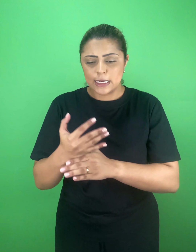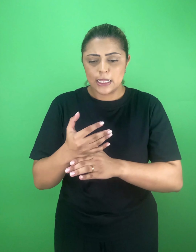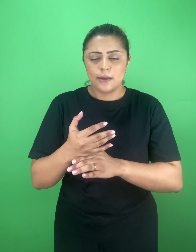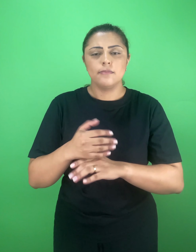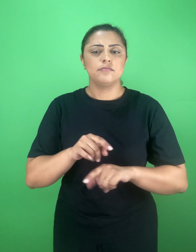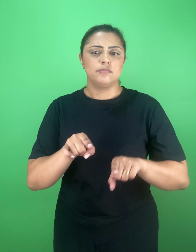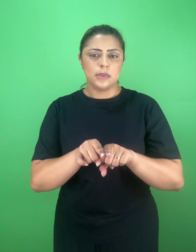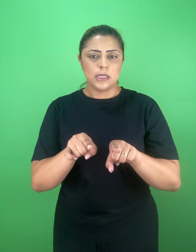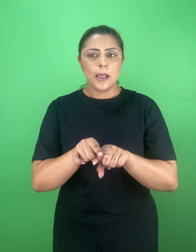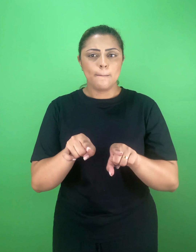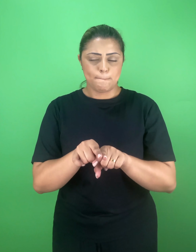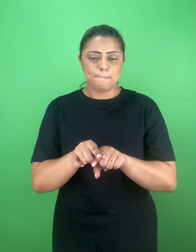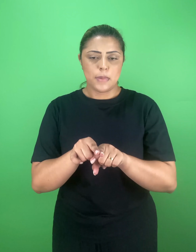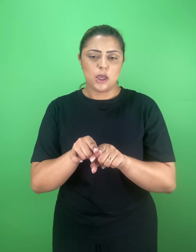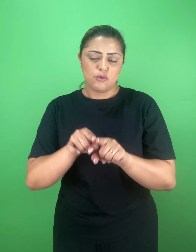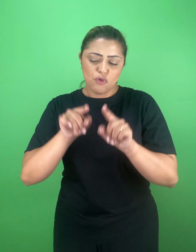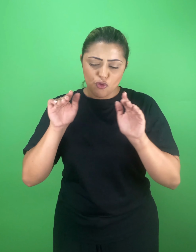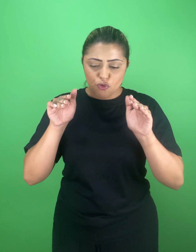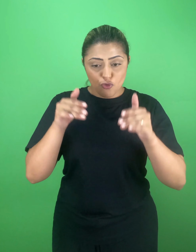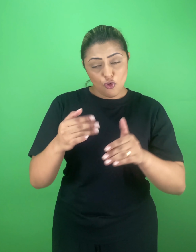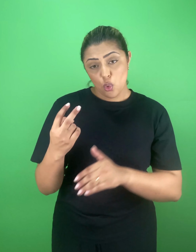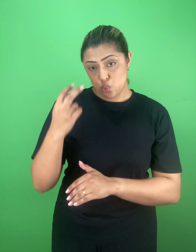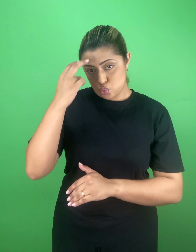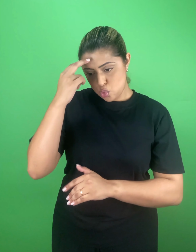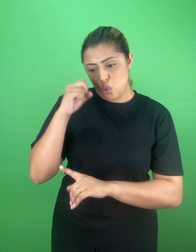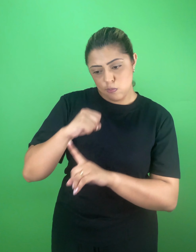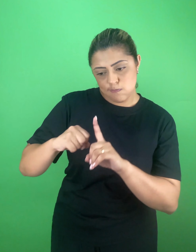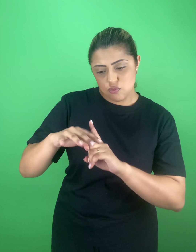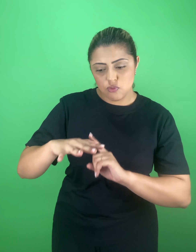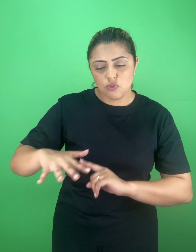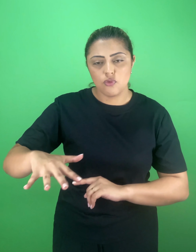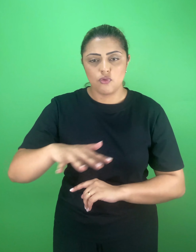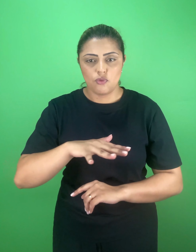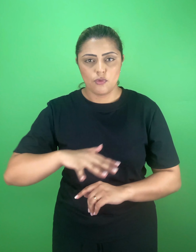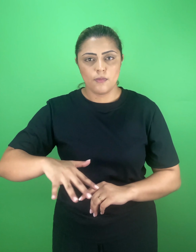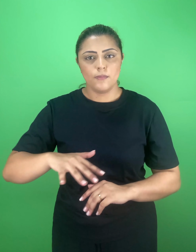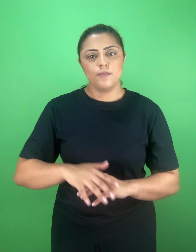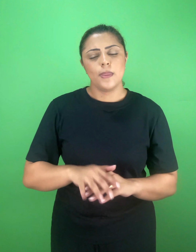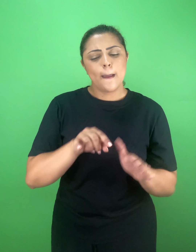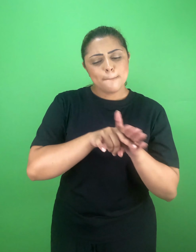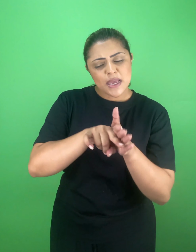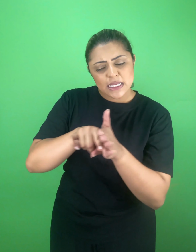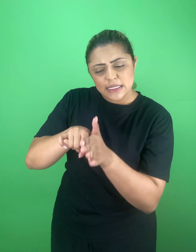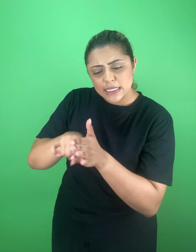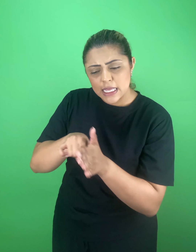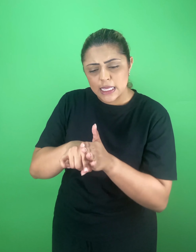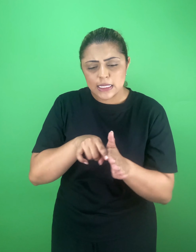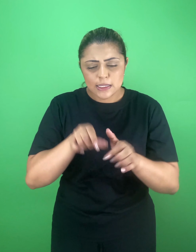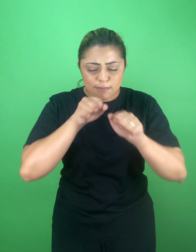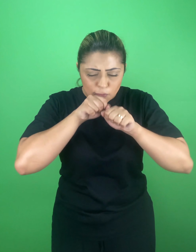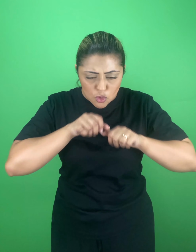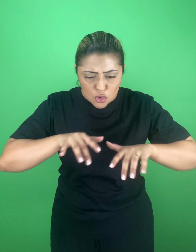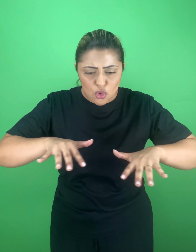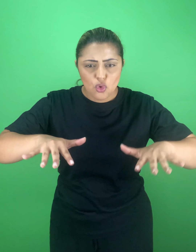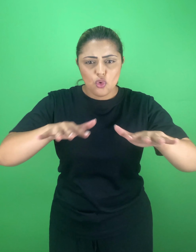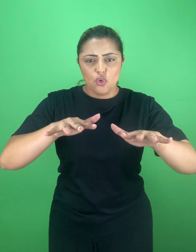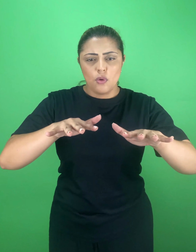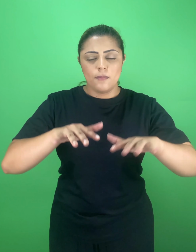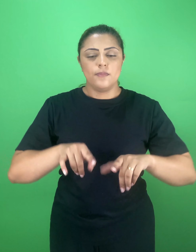produções relativas a culturas populares 2. Pesquisa e divulgação do saber e fazer de mestras e